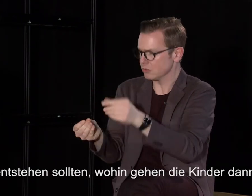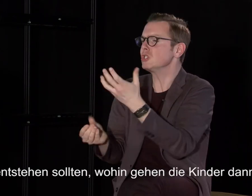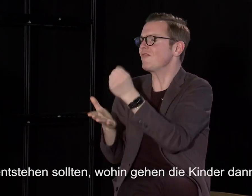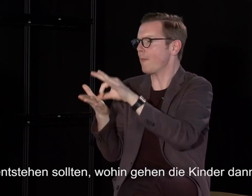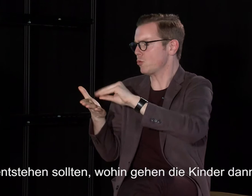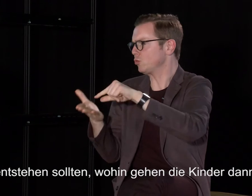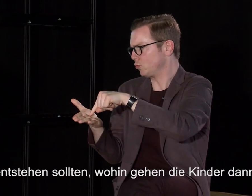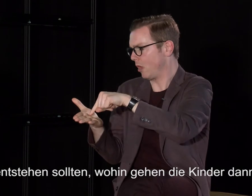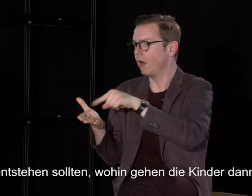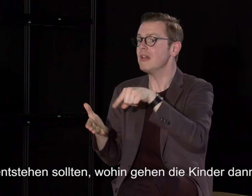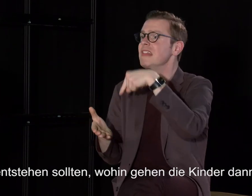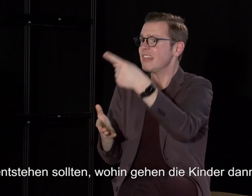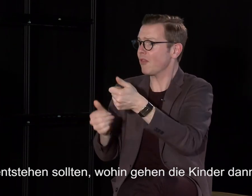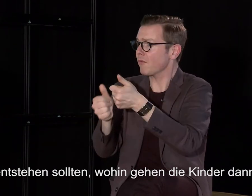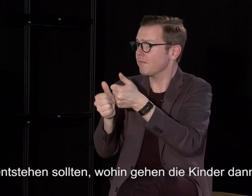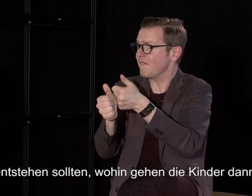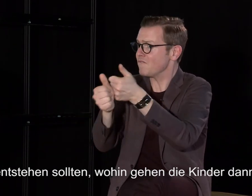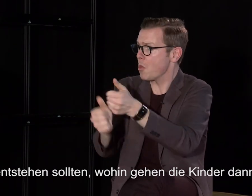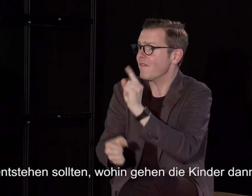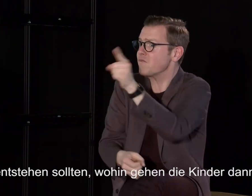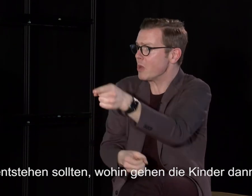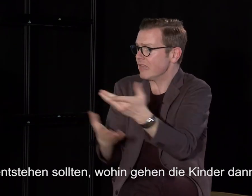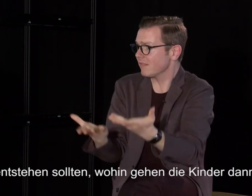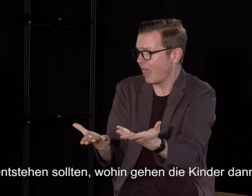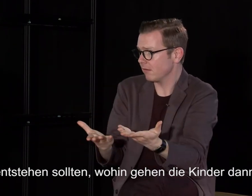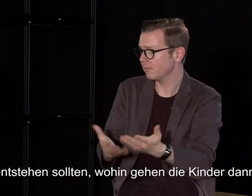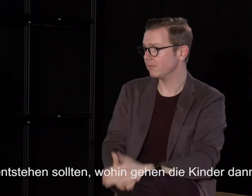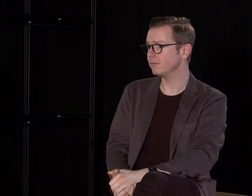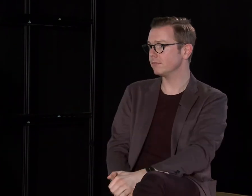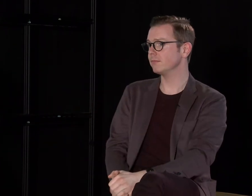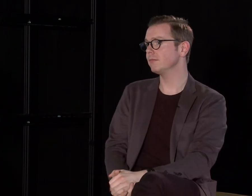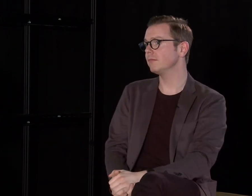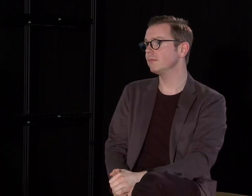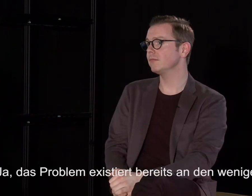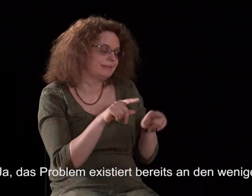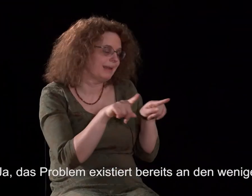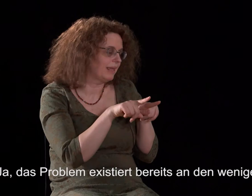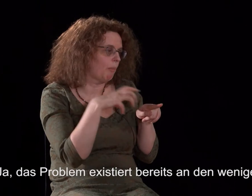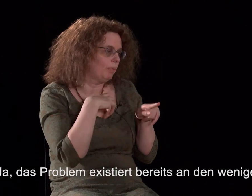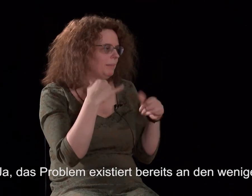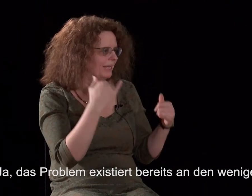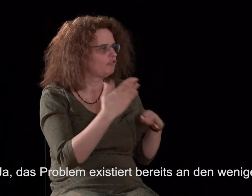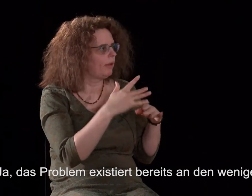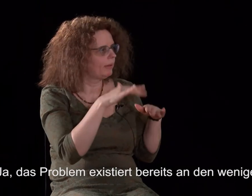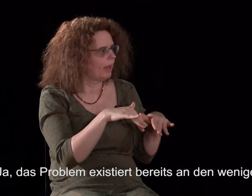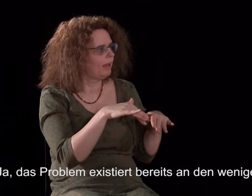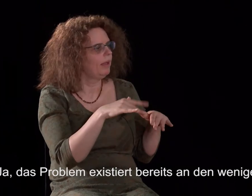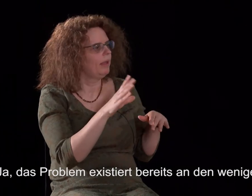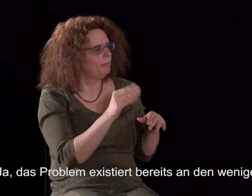jetzt in der Schwerpunktschule, wenn Probleme sind, wohin geht es dann, in welche Richtung? Ja, das Problem existiert bereits.